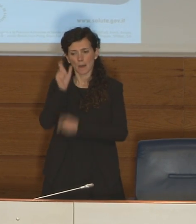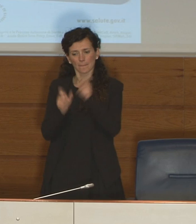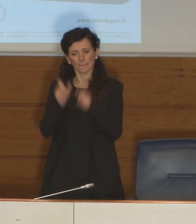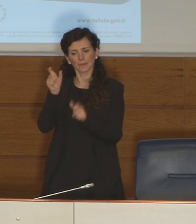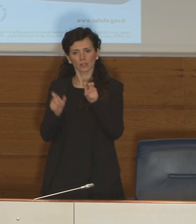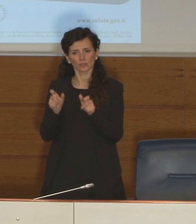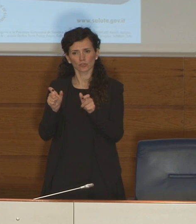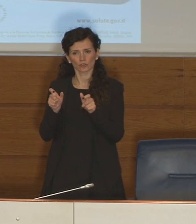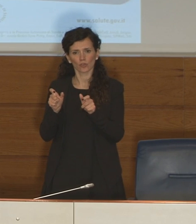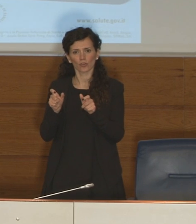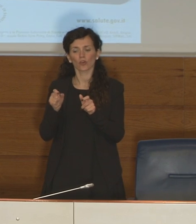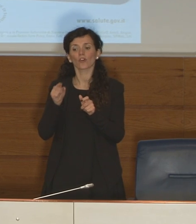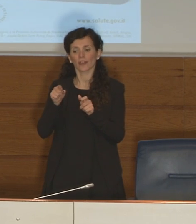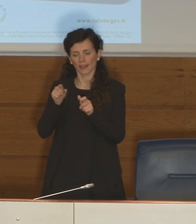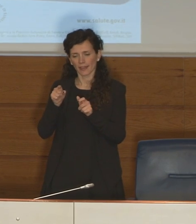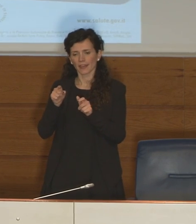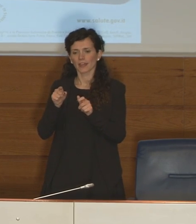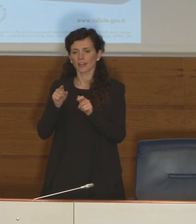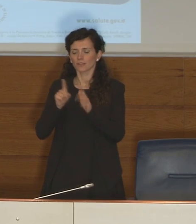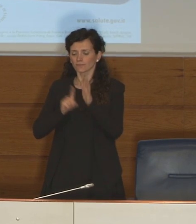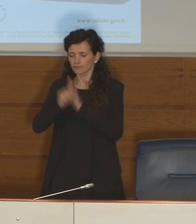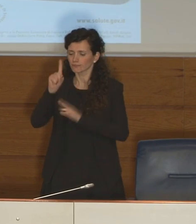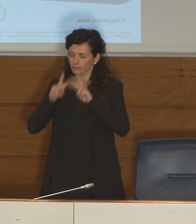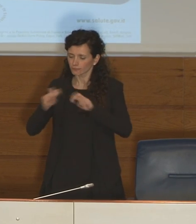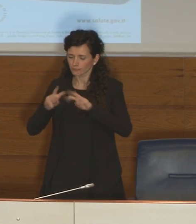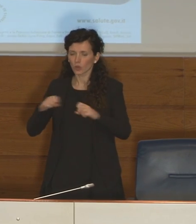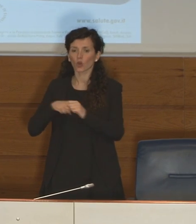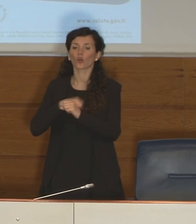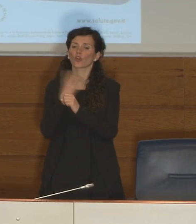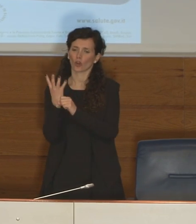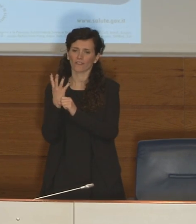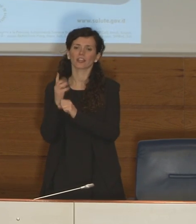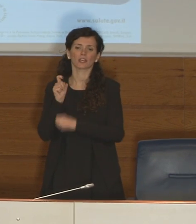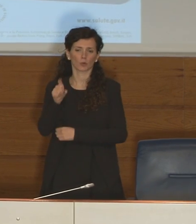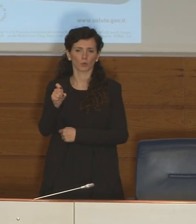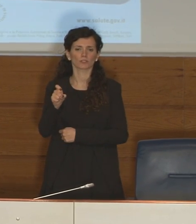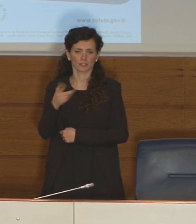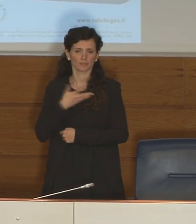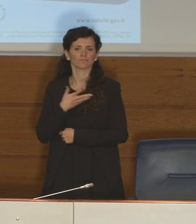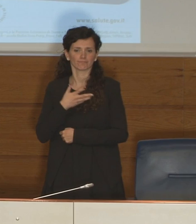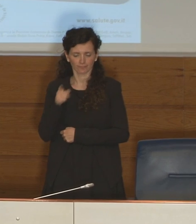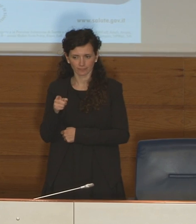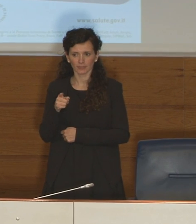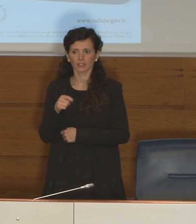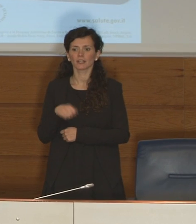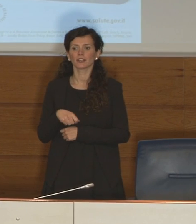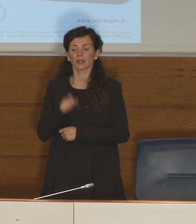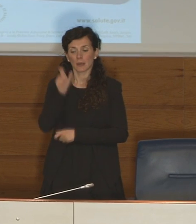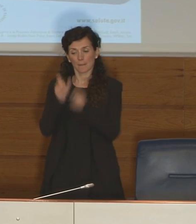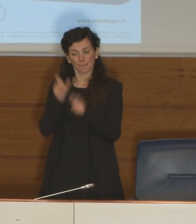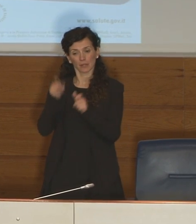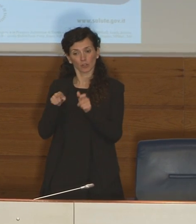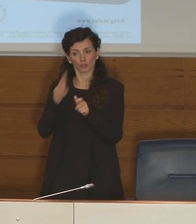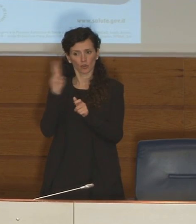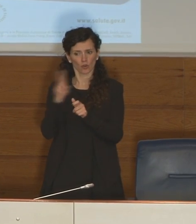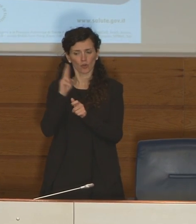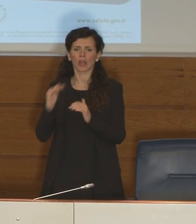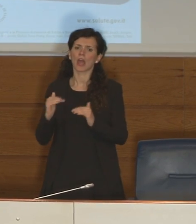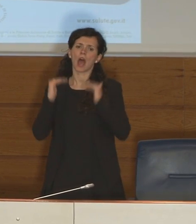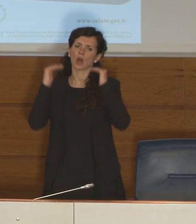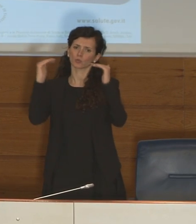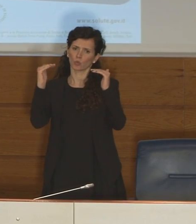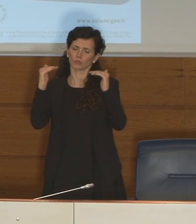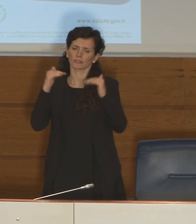erano positive al coronavirus si tratta di persone adulte